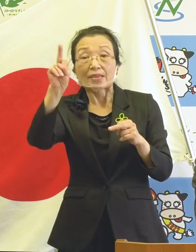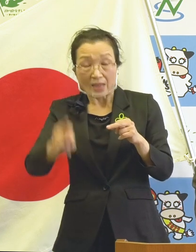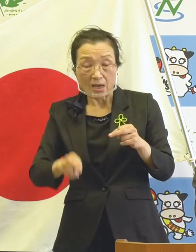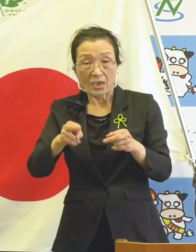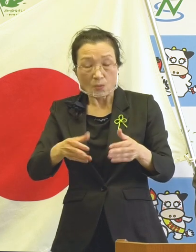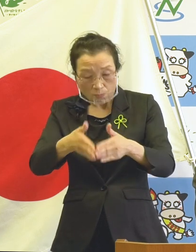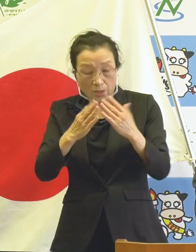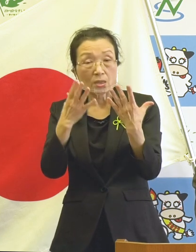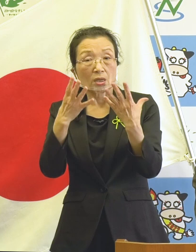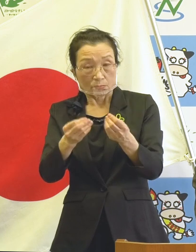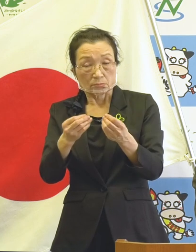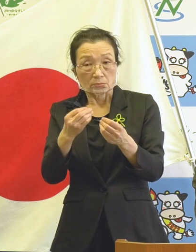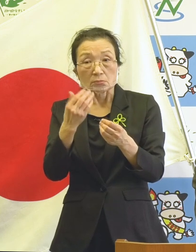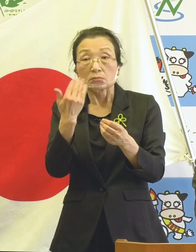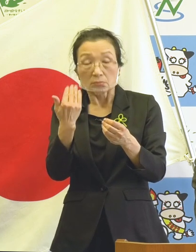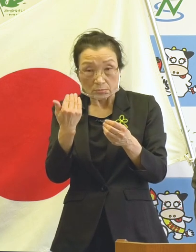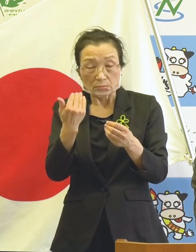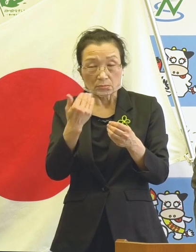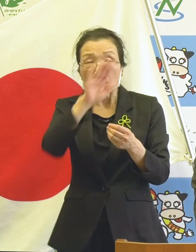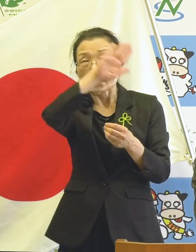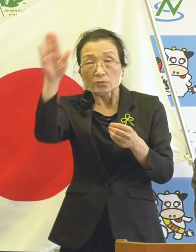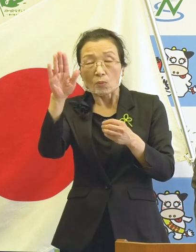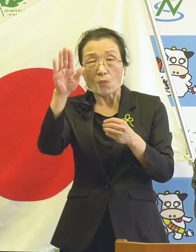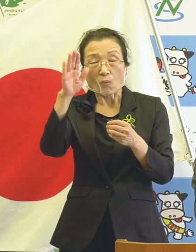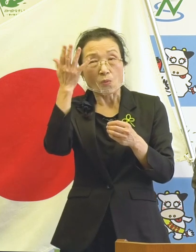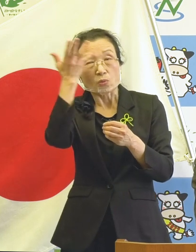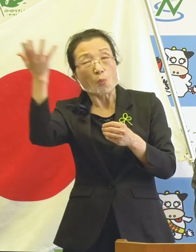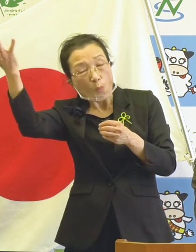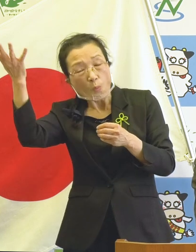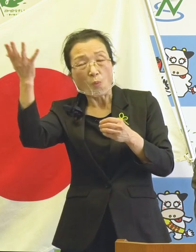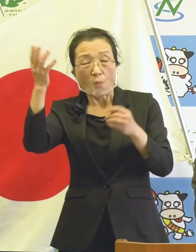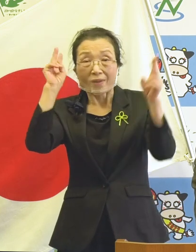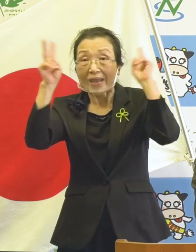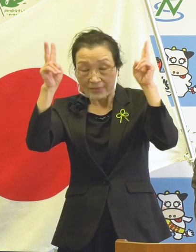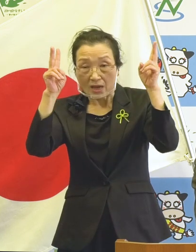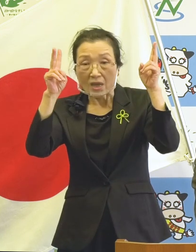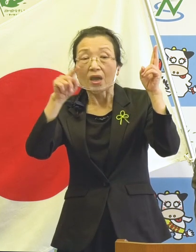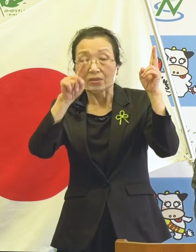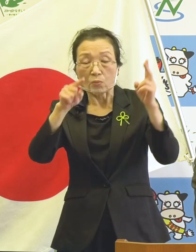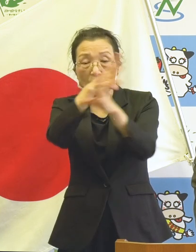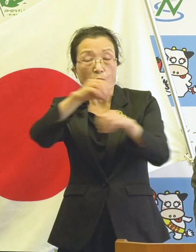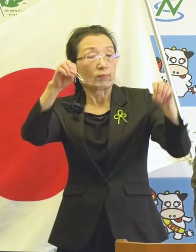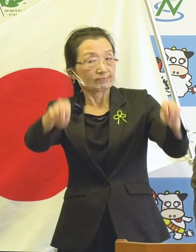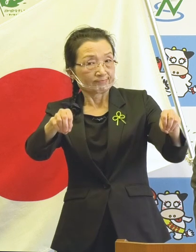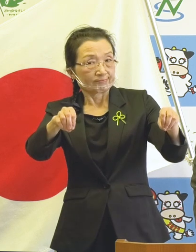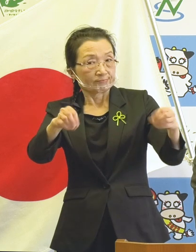たが、気象予報会社との気候変動の協定であったり、